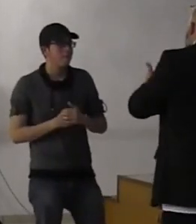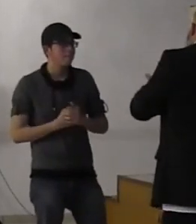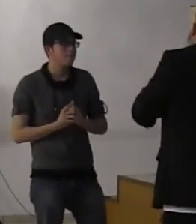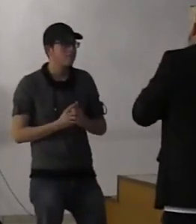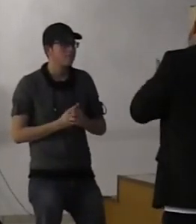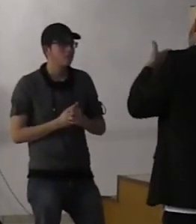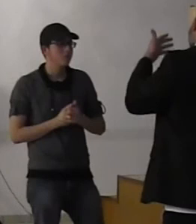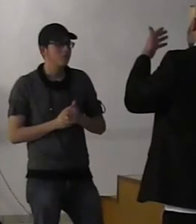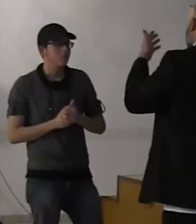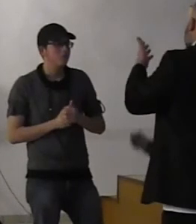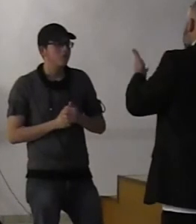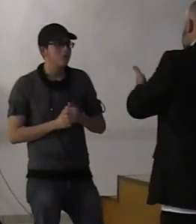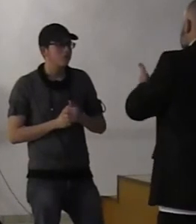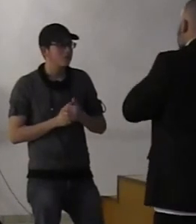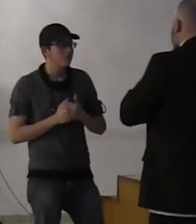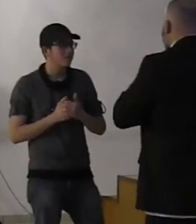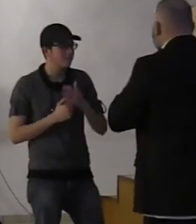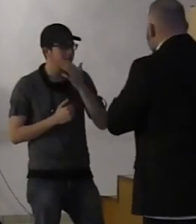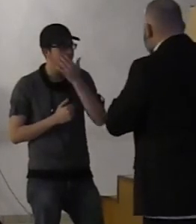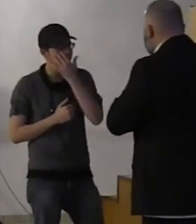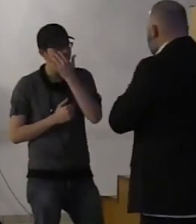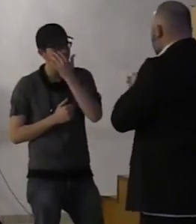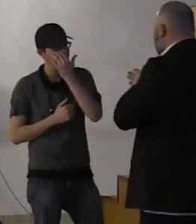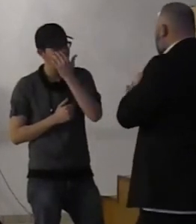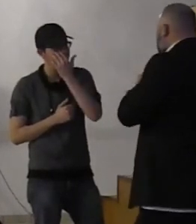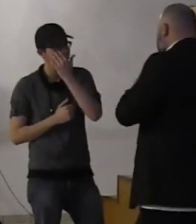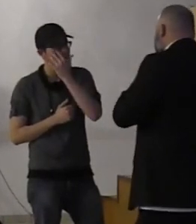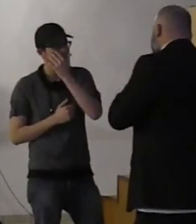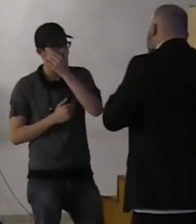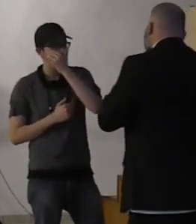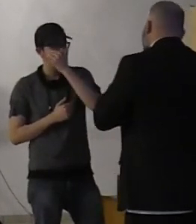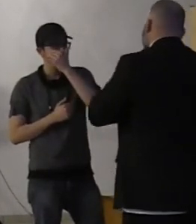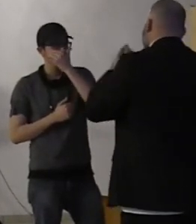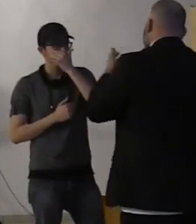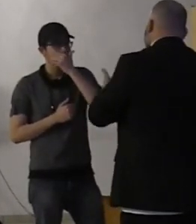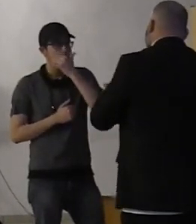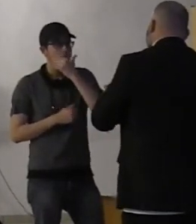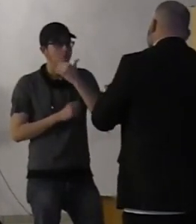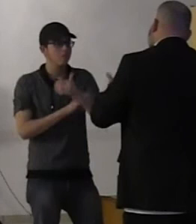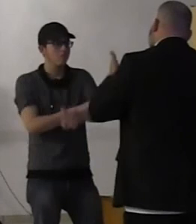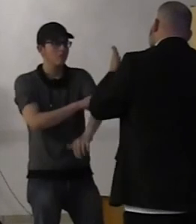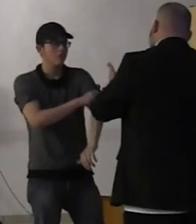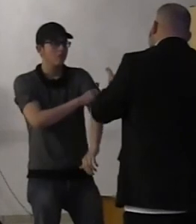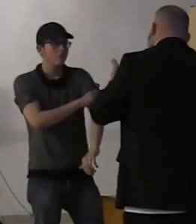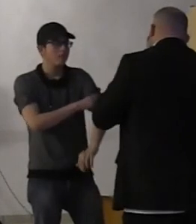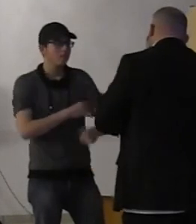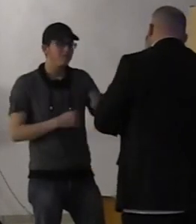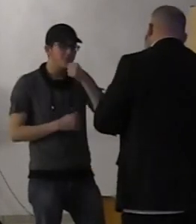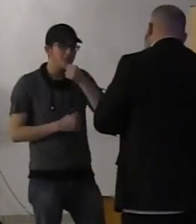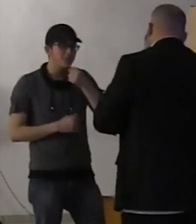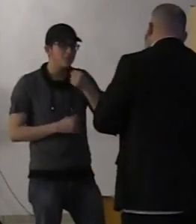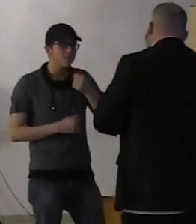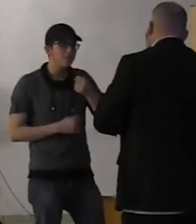und auf Arabisch, dass sie sagt, also auf Deutsch, dass wir sagen, es gibt keinen Gott außer